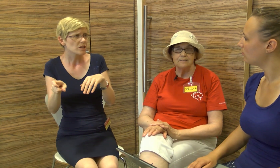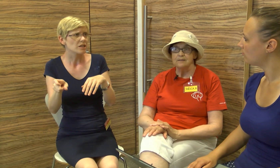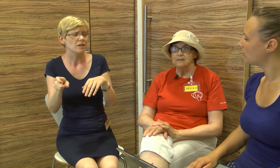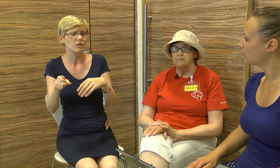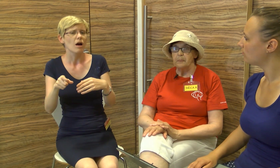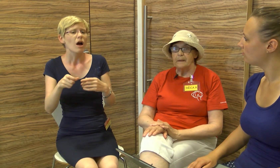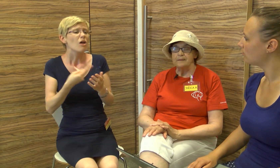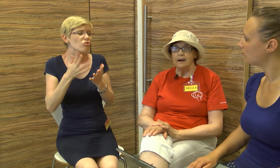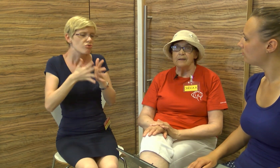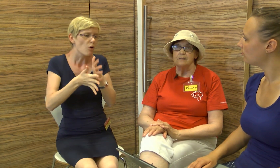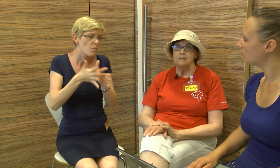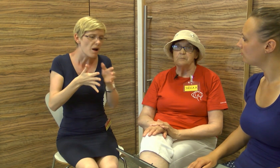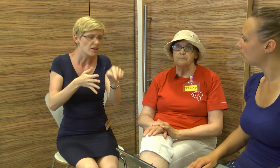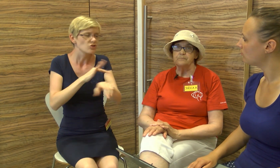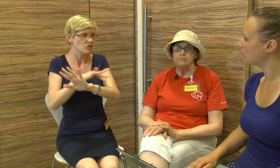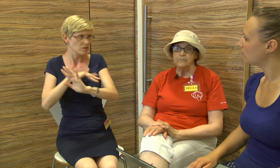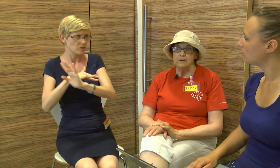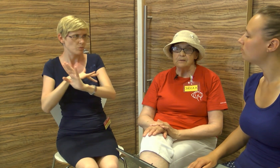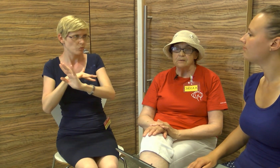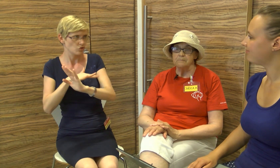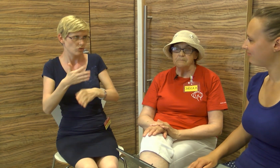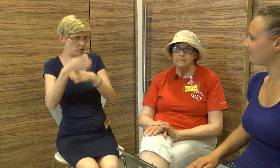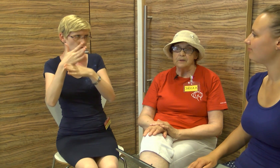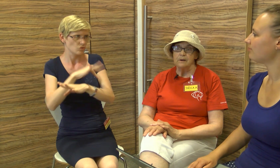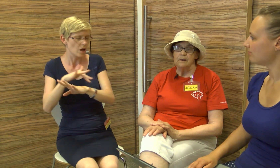računalnika. Ker